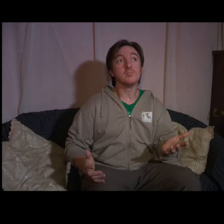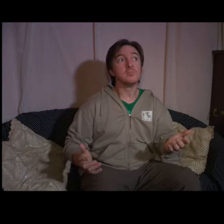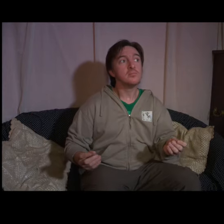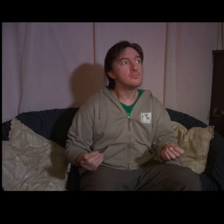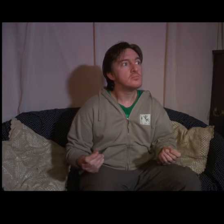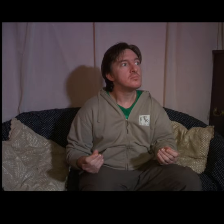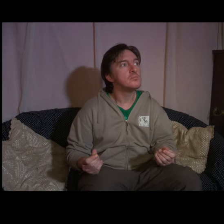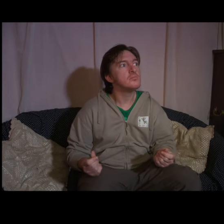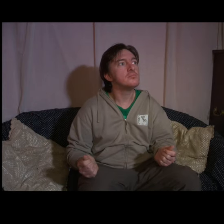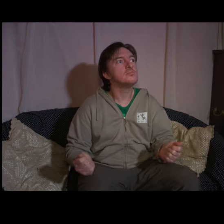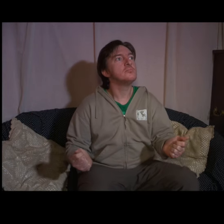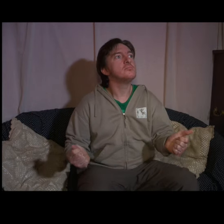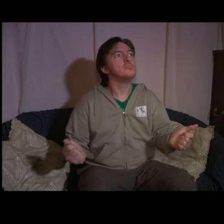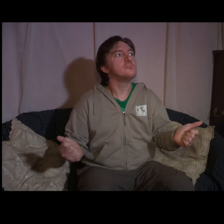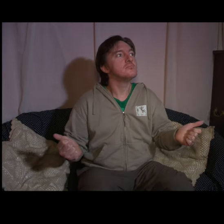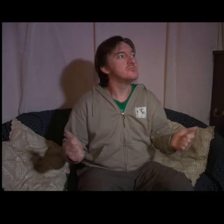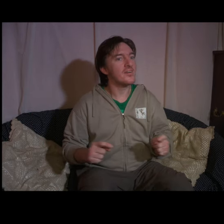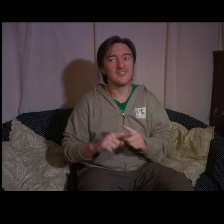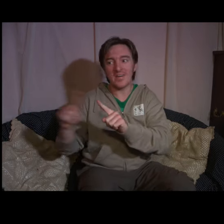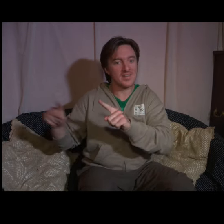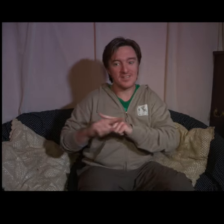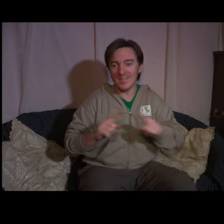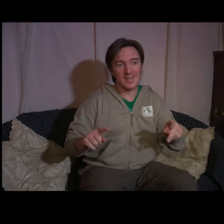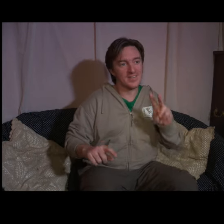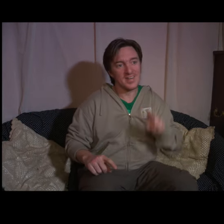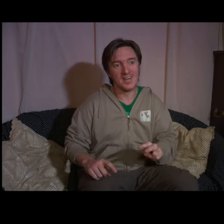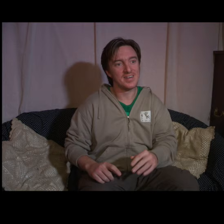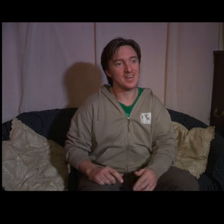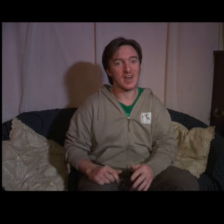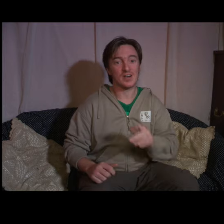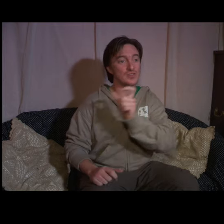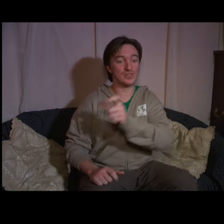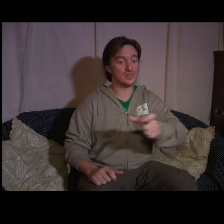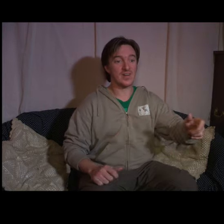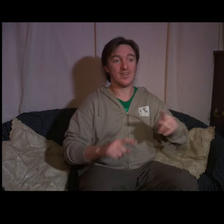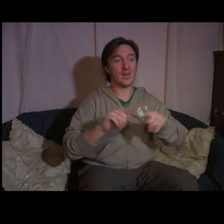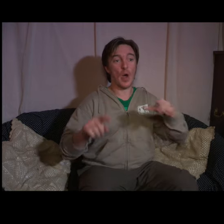Après, chacun faisait son truc dans son coin et on est tous différents, on ne peut pas faire tous pareil.